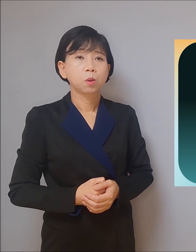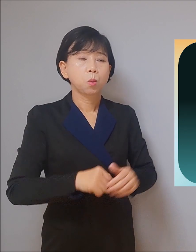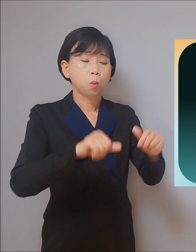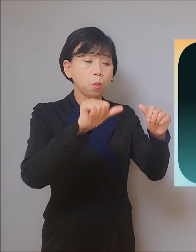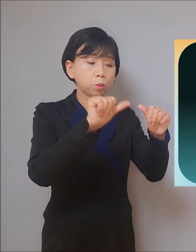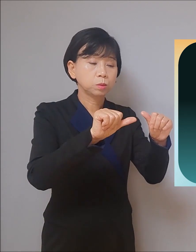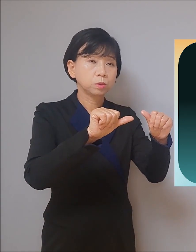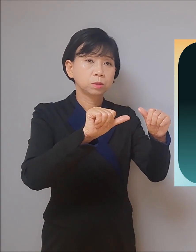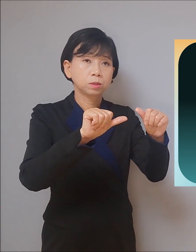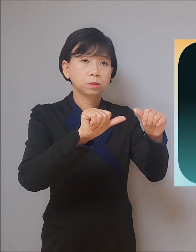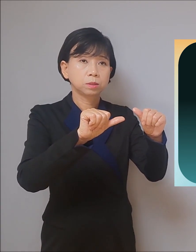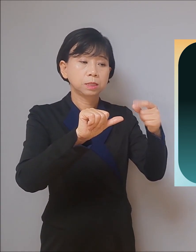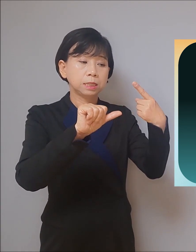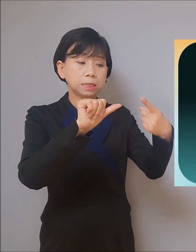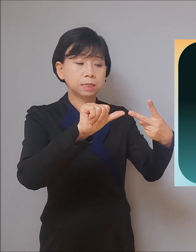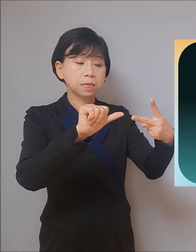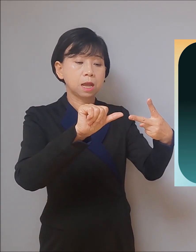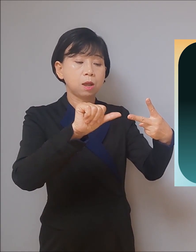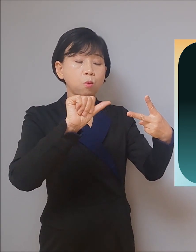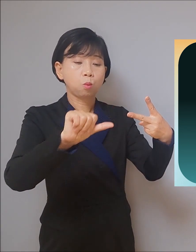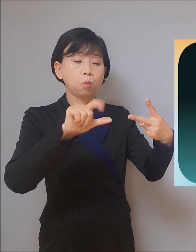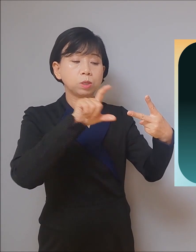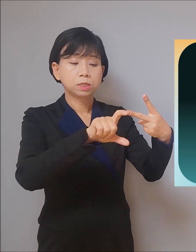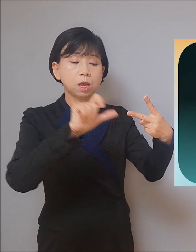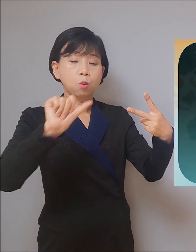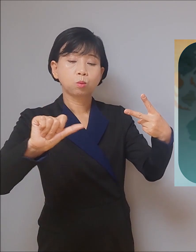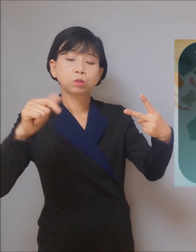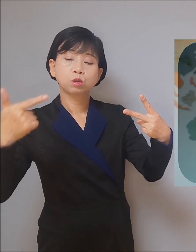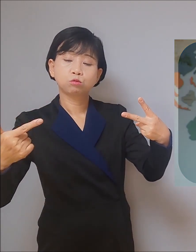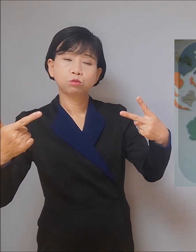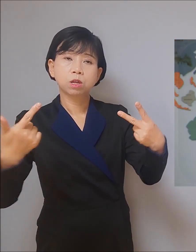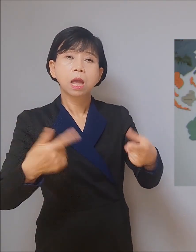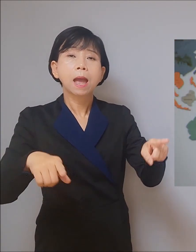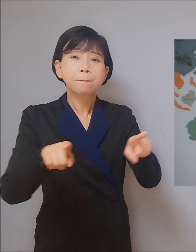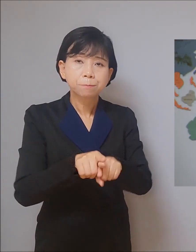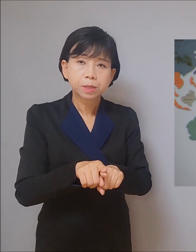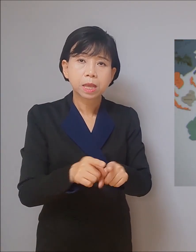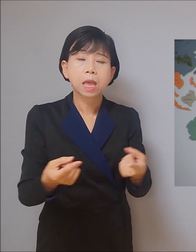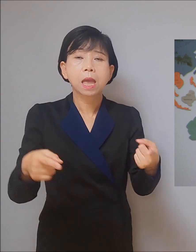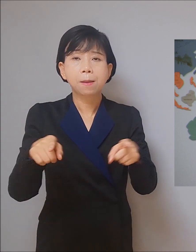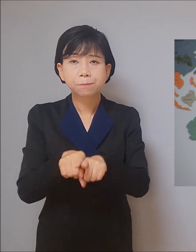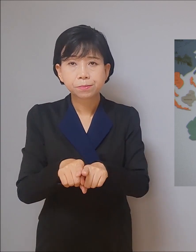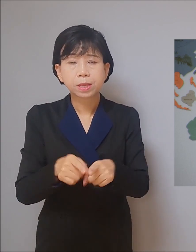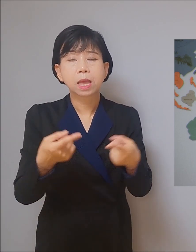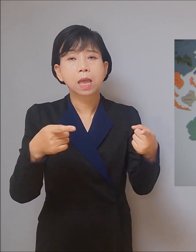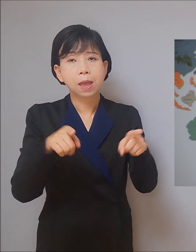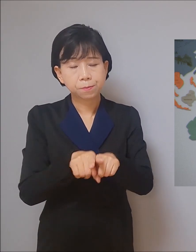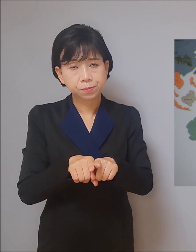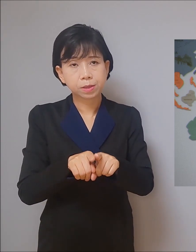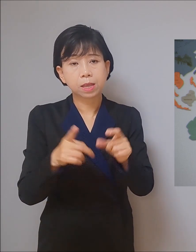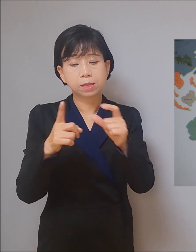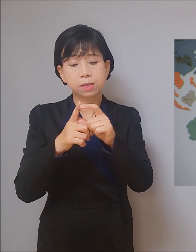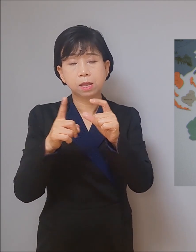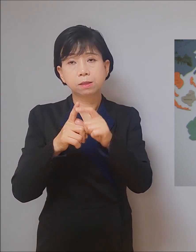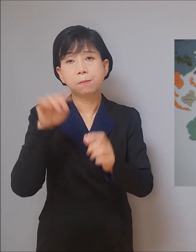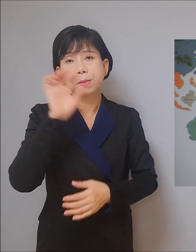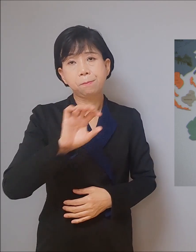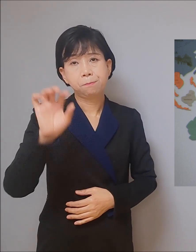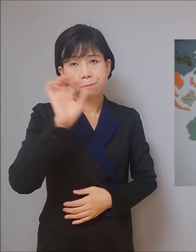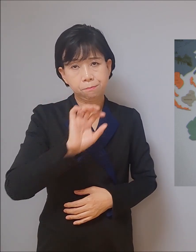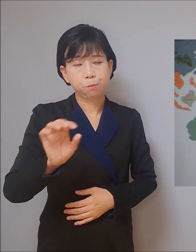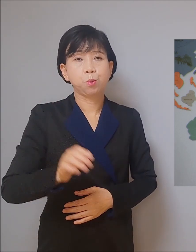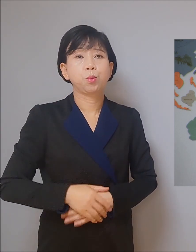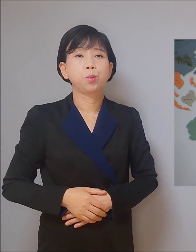반복적으로 나오는 단어가 있지요. 함께, 함께, 함께가 나옵니다. 함께 살리시고 함께 일으키사